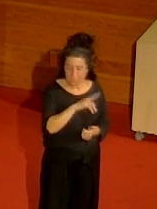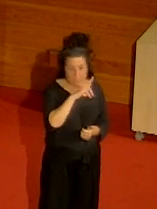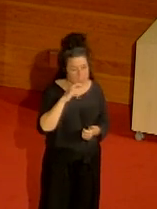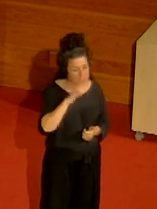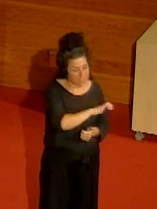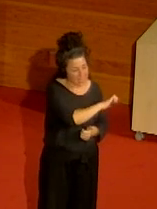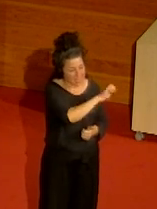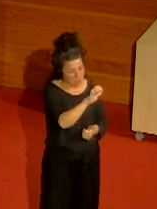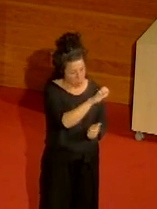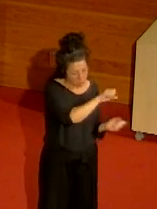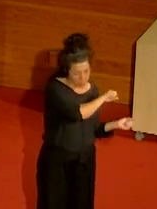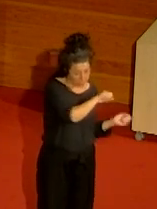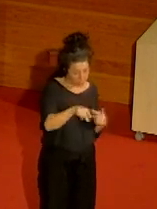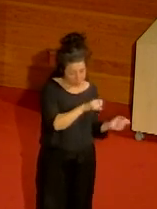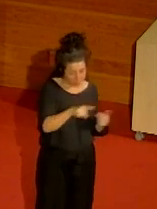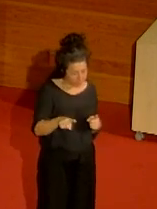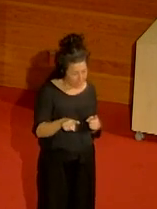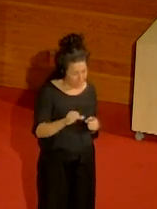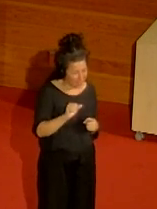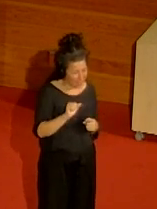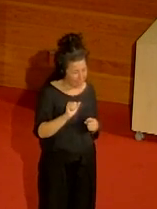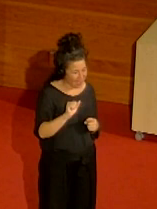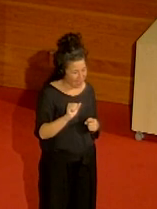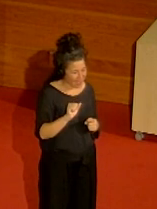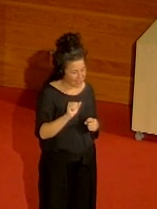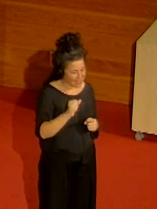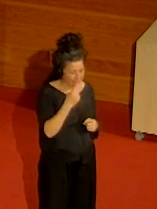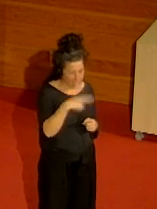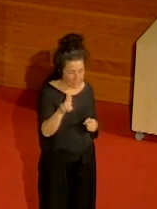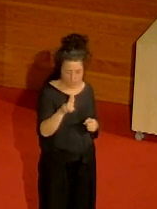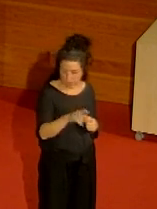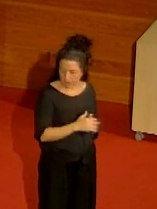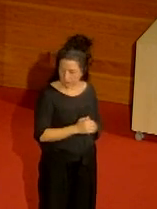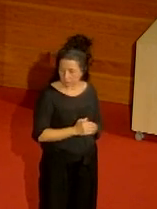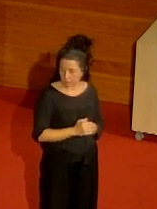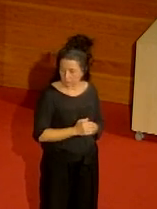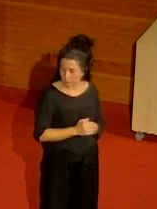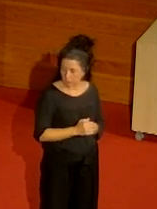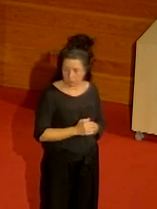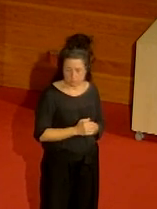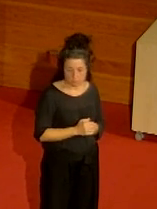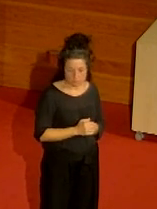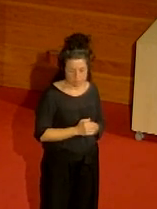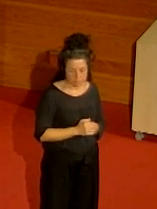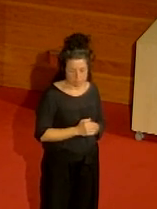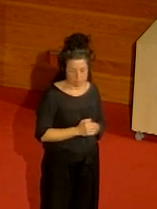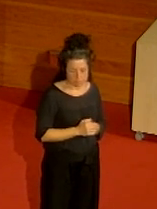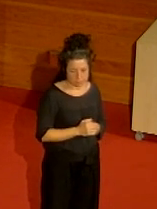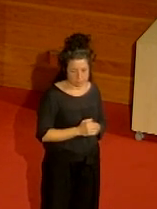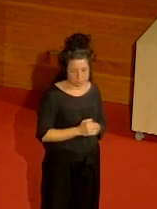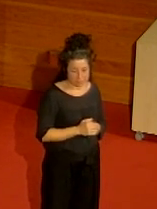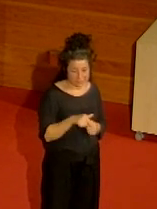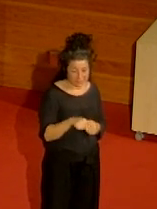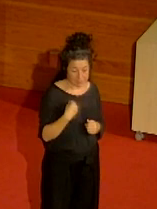Haz que nací es el término para hacer referencia a los judíos que venían de Europa Y estos judíos incluso antes del 48